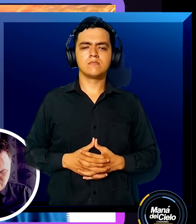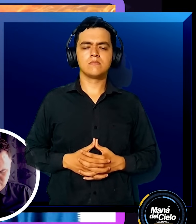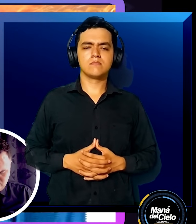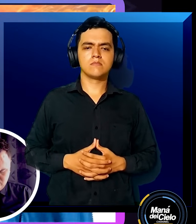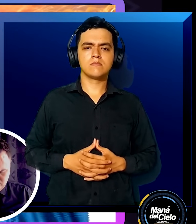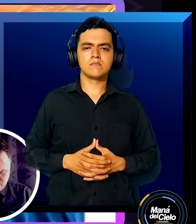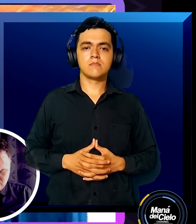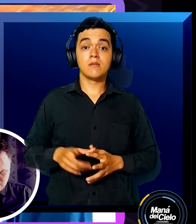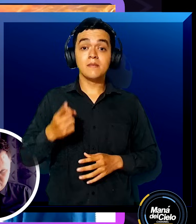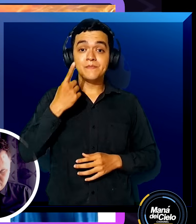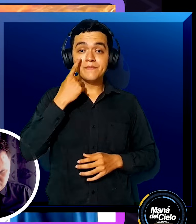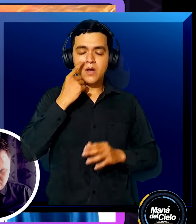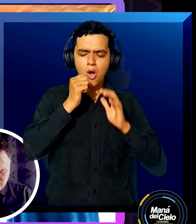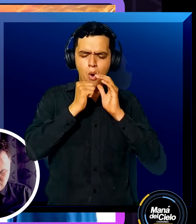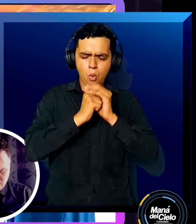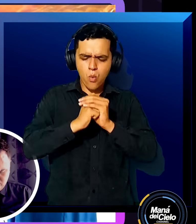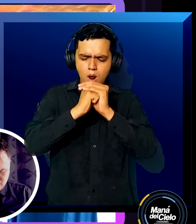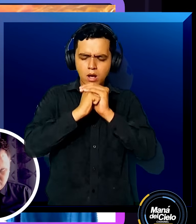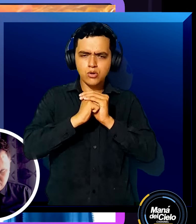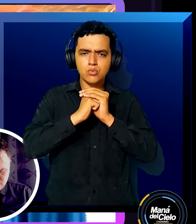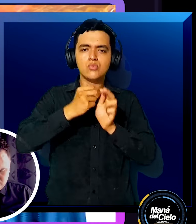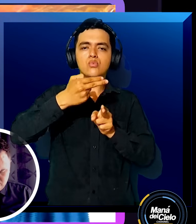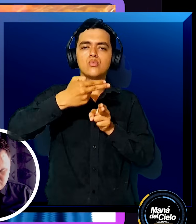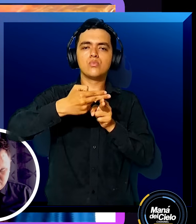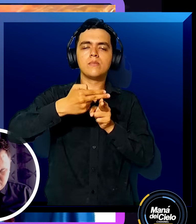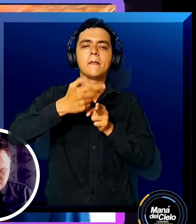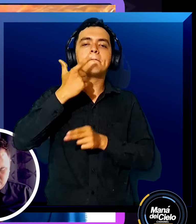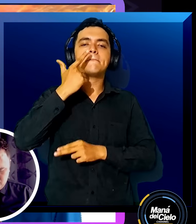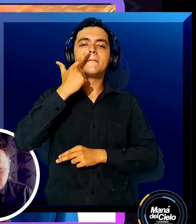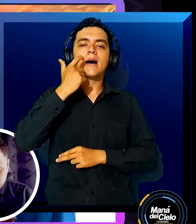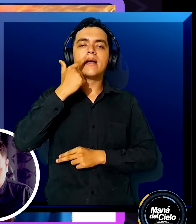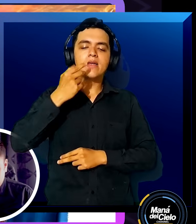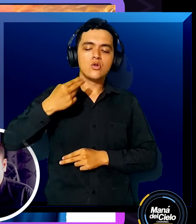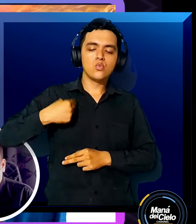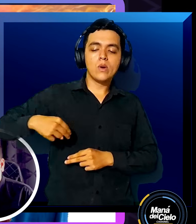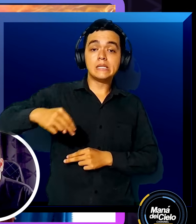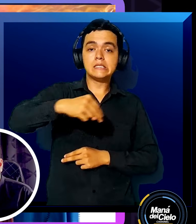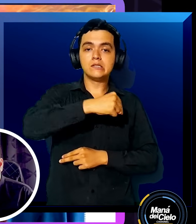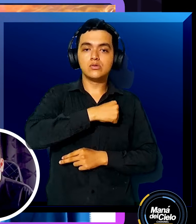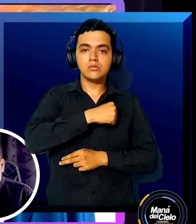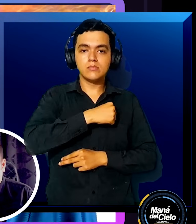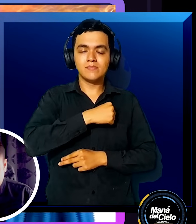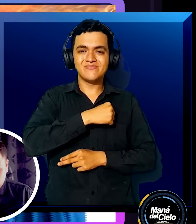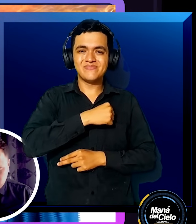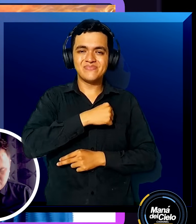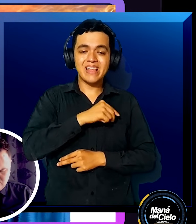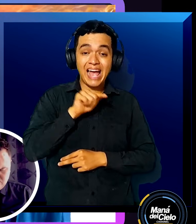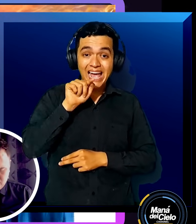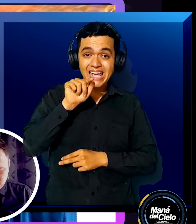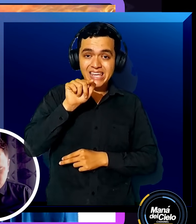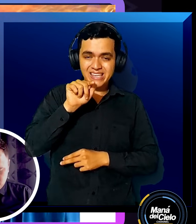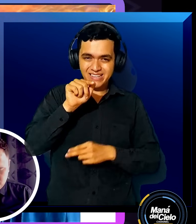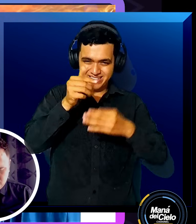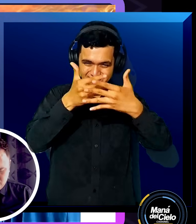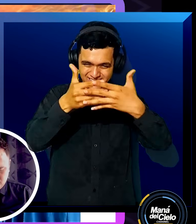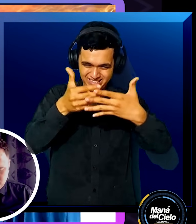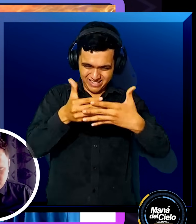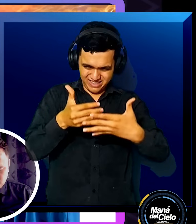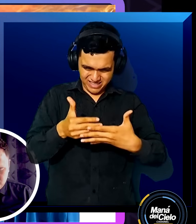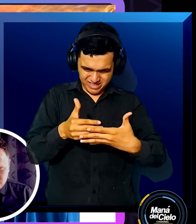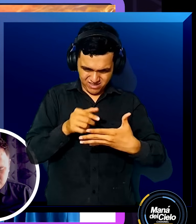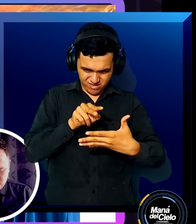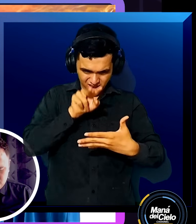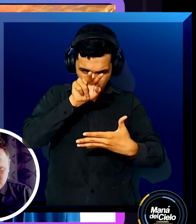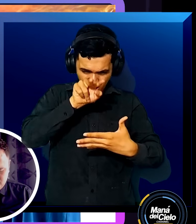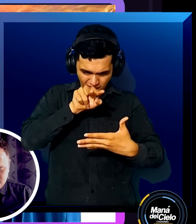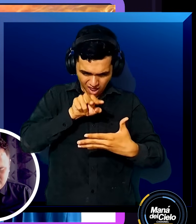¿y por qué no hablo? Aprovechamos que él está aquí, que es el maestro de oración, que nos enseña a orar. Entonces le dicen, Señor. Ah, pero me gusta